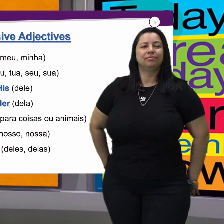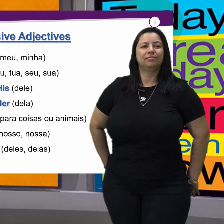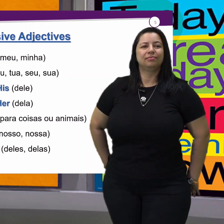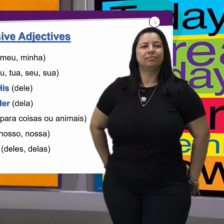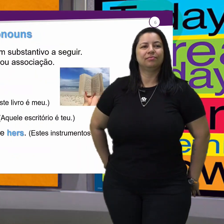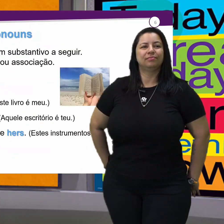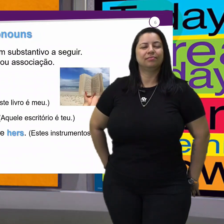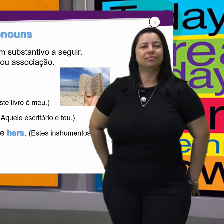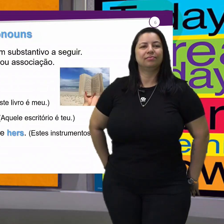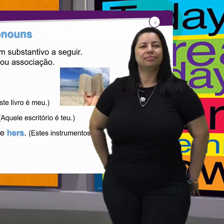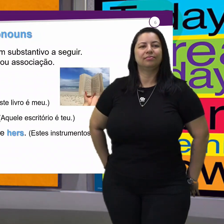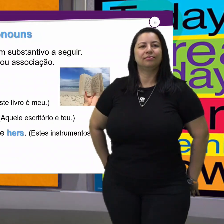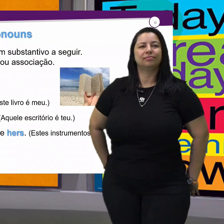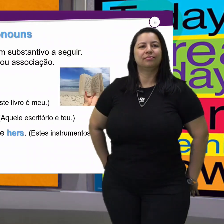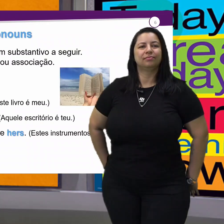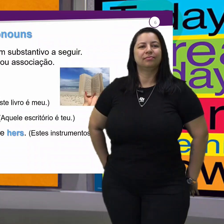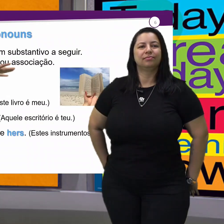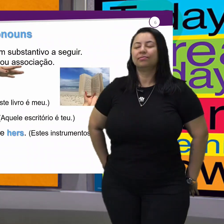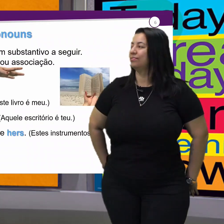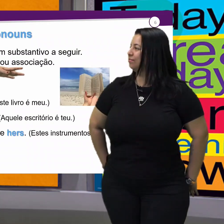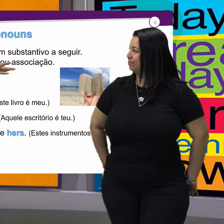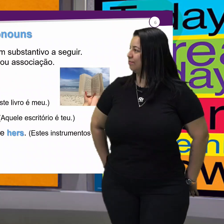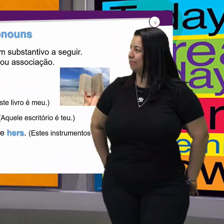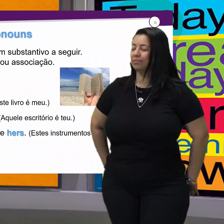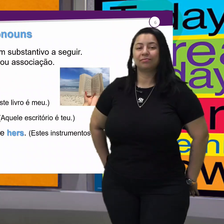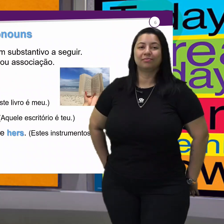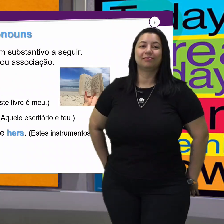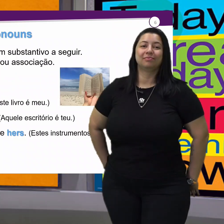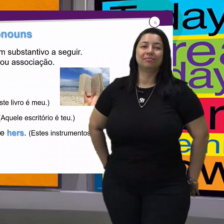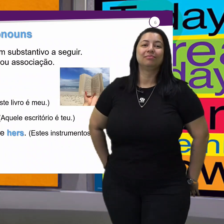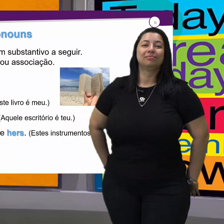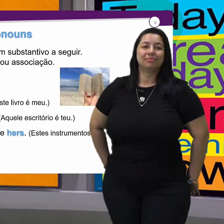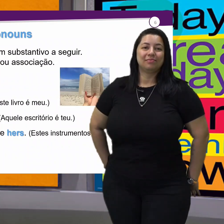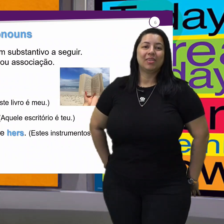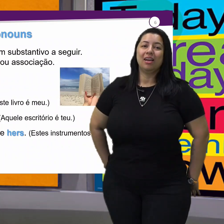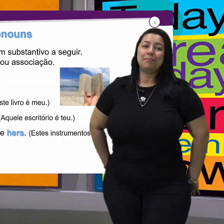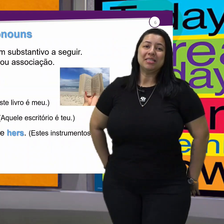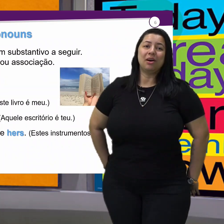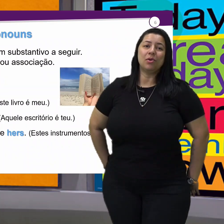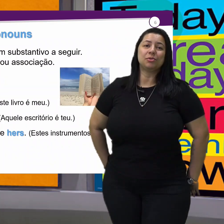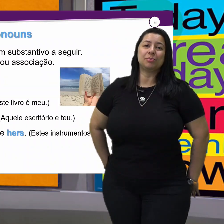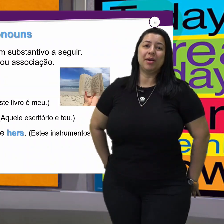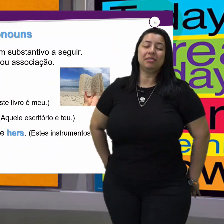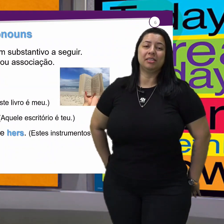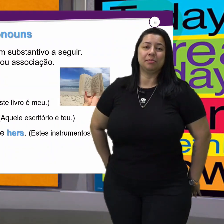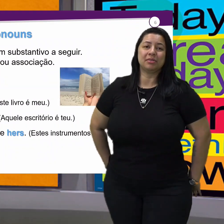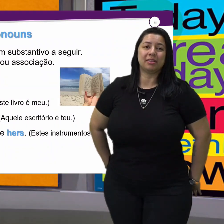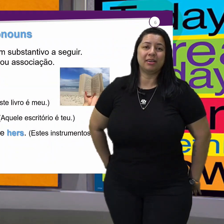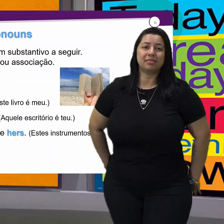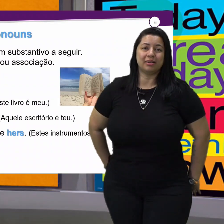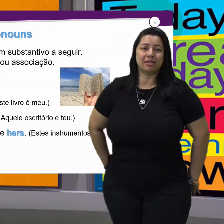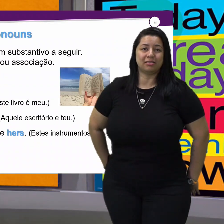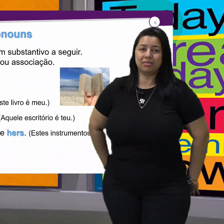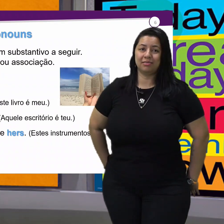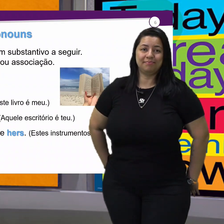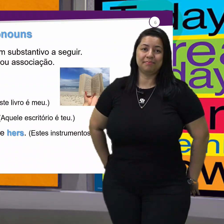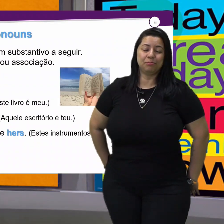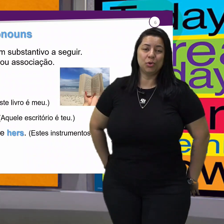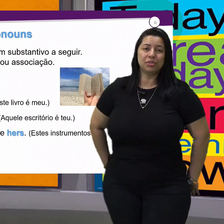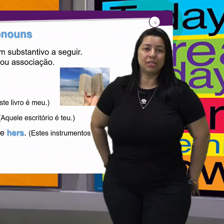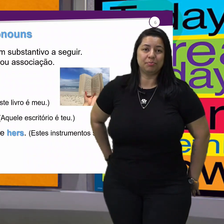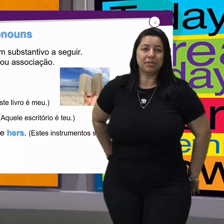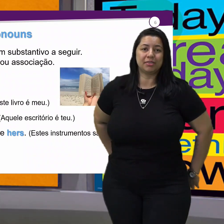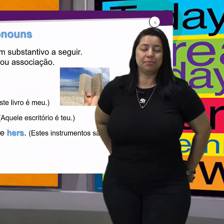mesma coisa, tá? Não se esqueçam disso. Então, pelo menos desse jeito, não tem como errar, né? Nesses dois. Esse você sempre vai... Mas é um assunto bem simples, né? É bem simples, gente.